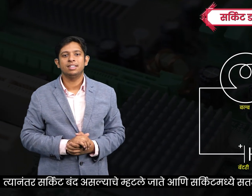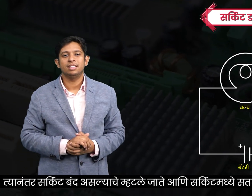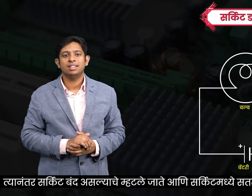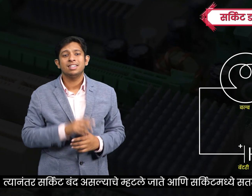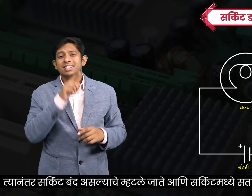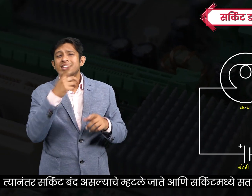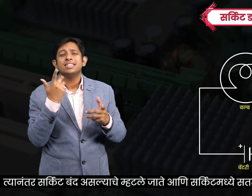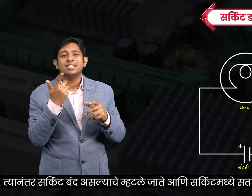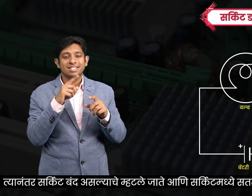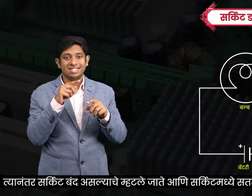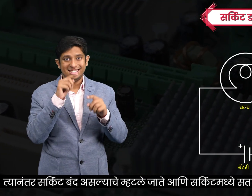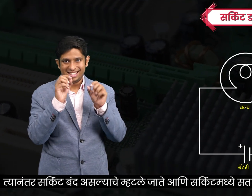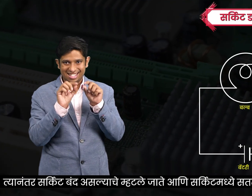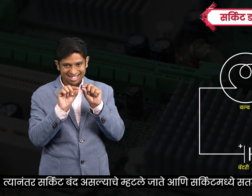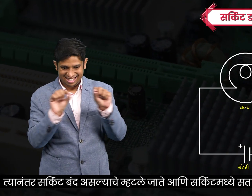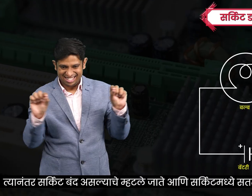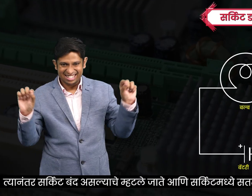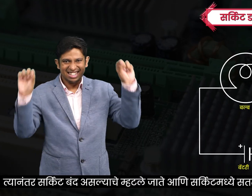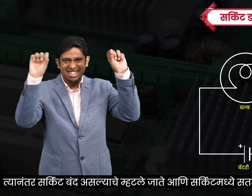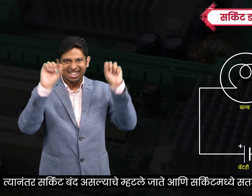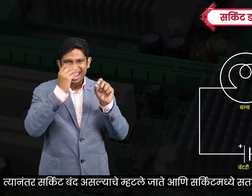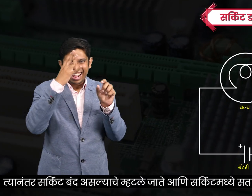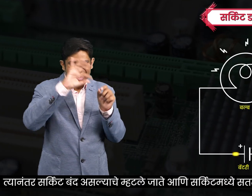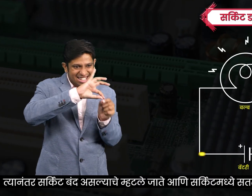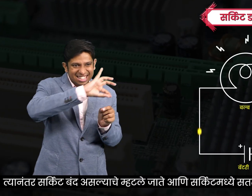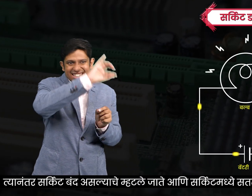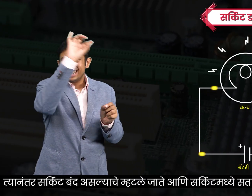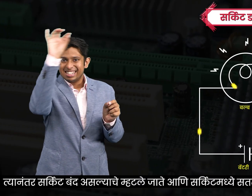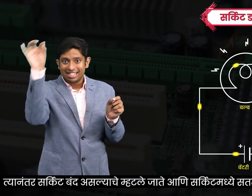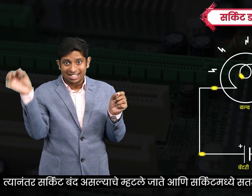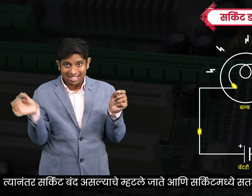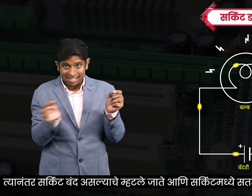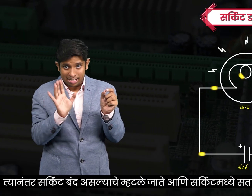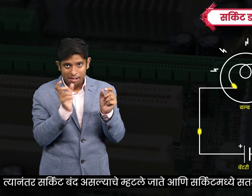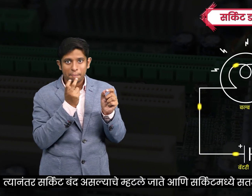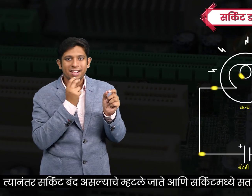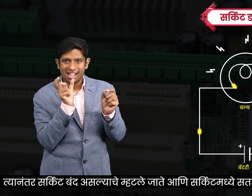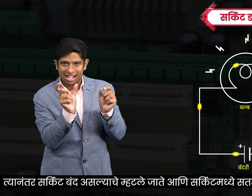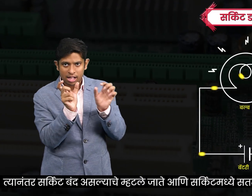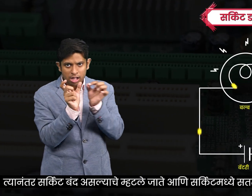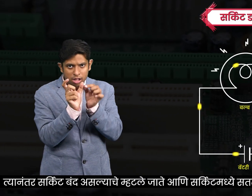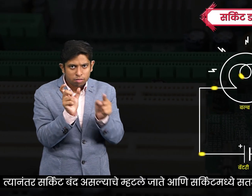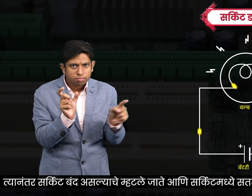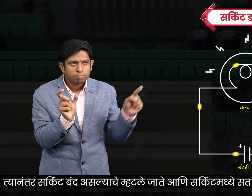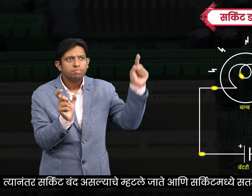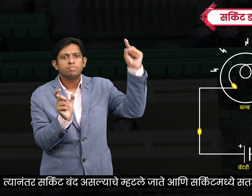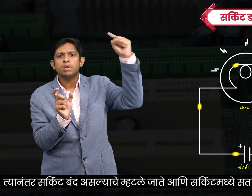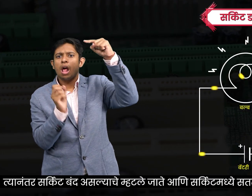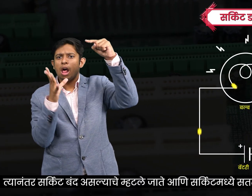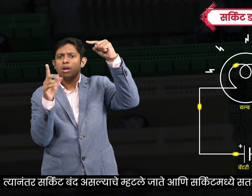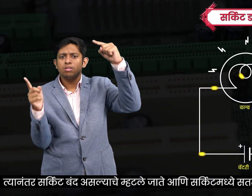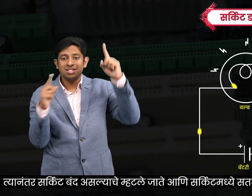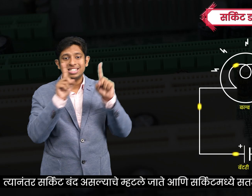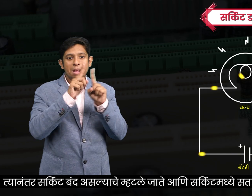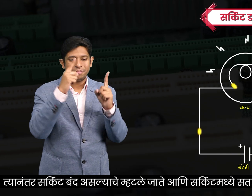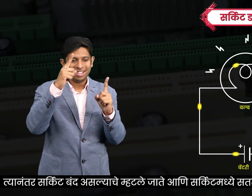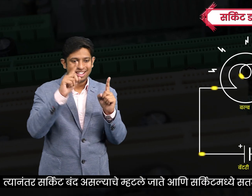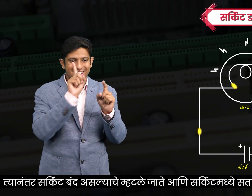त्यानंतर सर्किट बंद असल्यास म्हटले जाते की सर्किटमध्ये सतत विद्युत प्रवाह असतो.